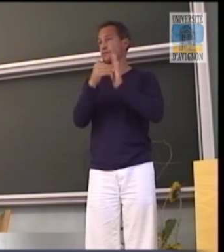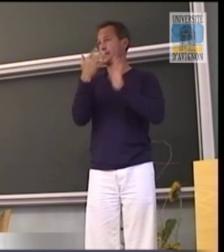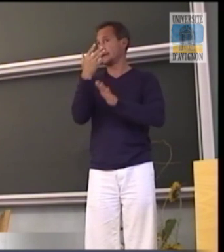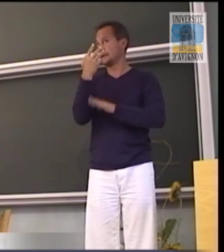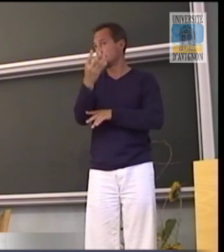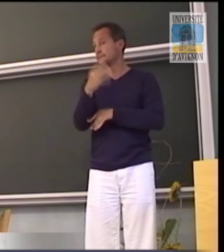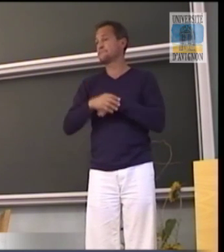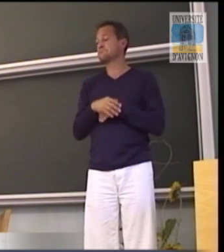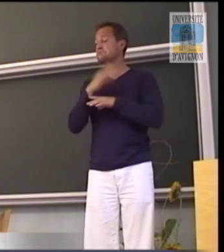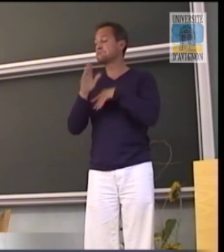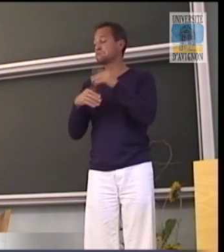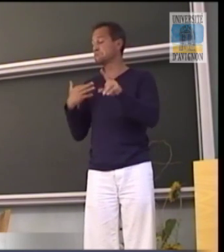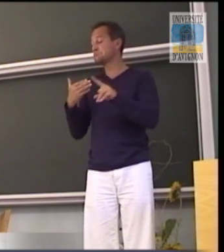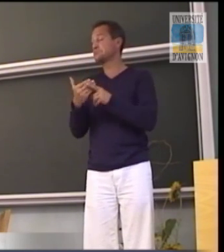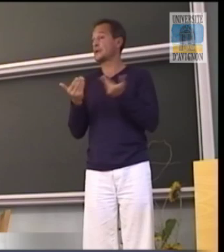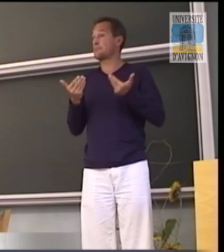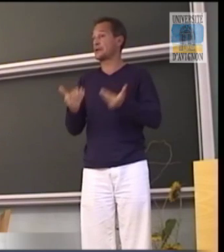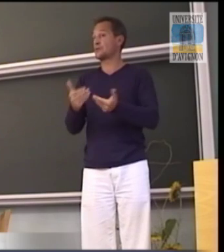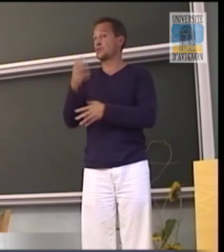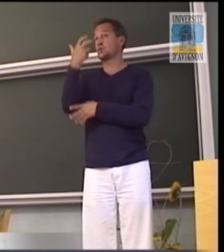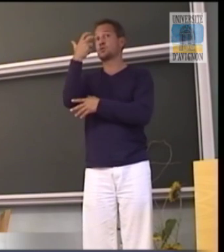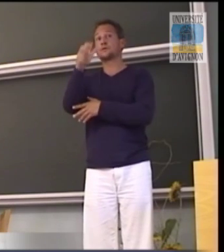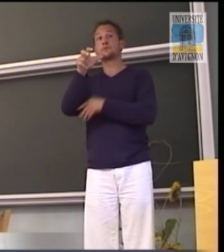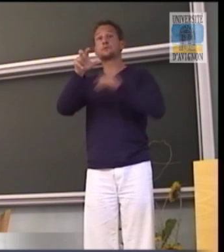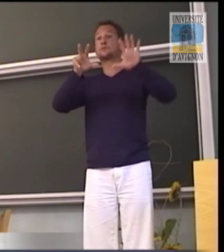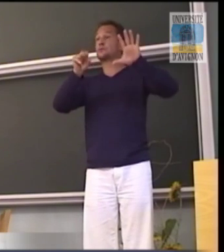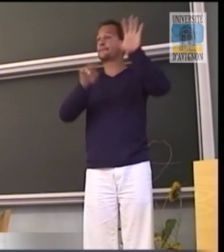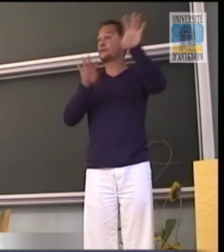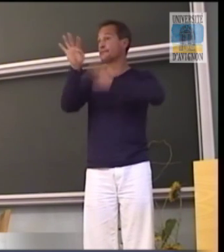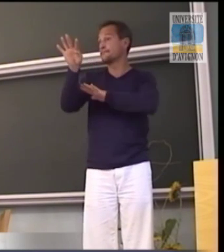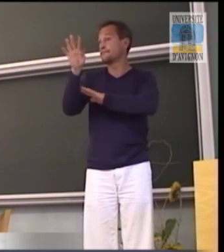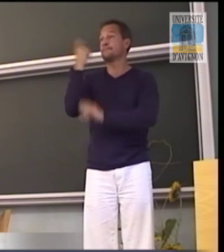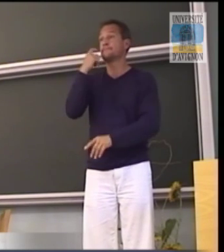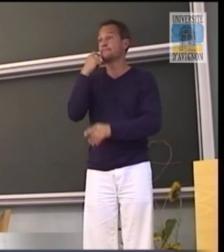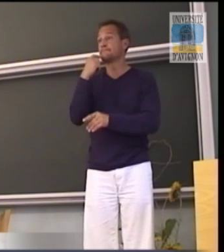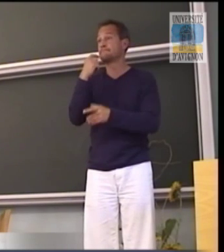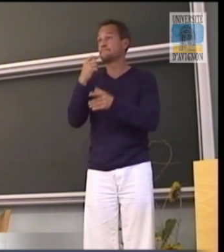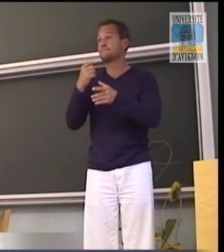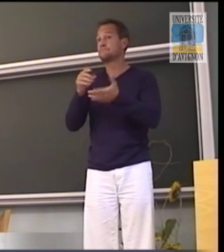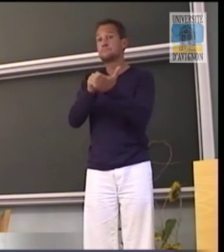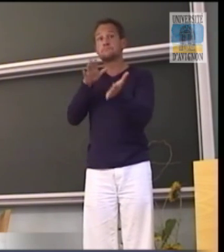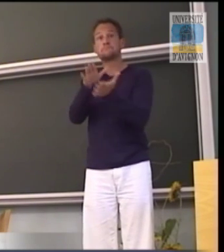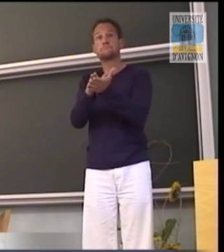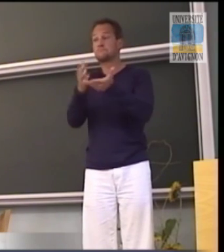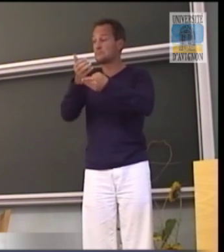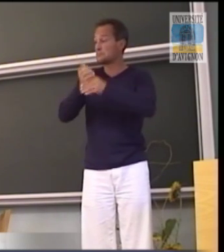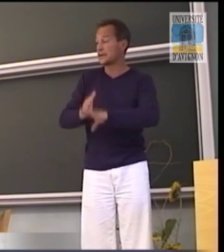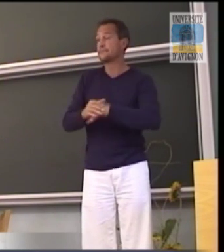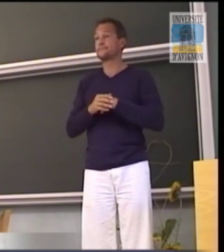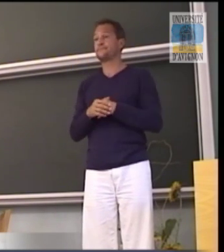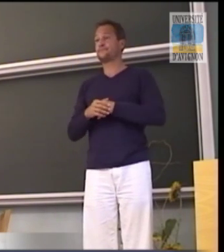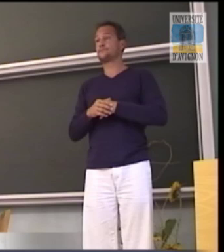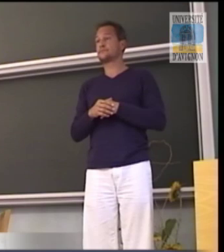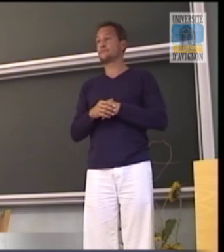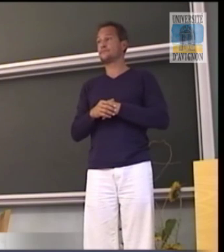s'il en fallait une, qu'il y avait des tas de besoins qui n'osaient même plus s'exprimer, convaincus que de toutes les façons, c'était encore